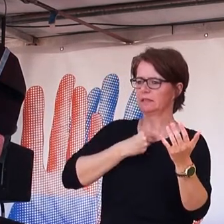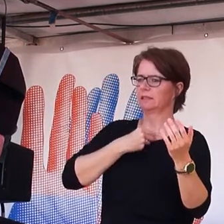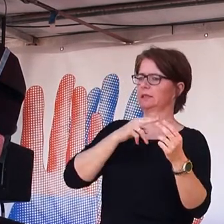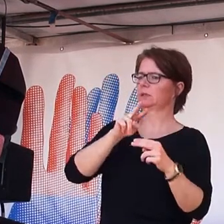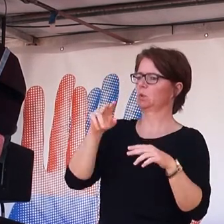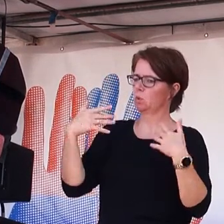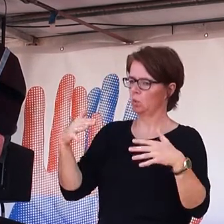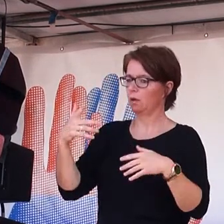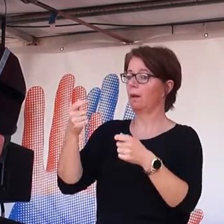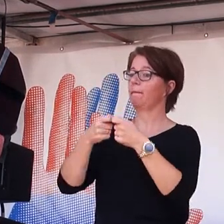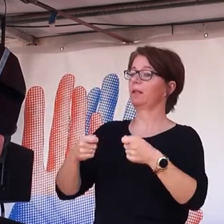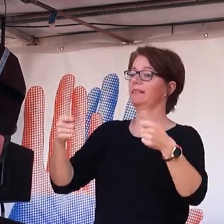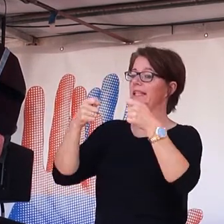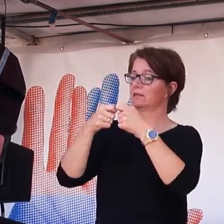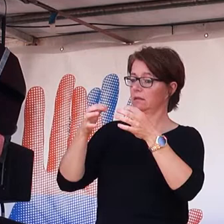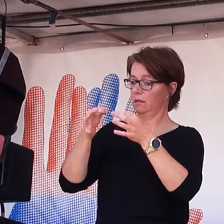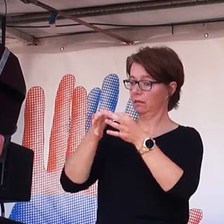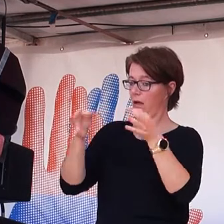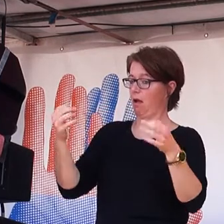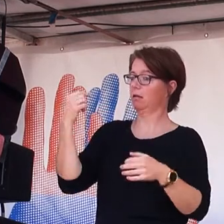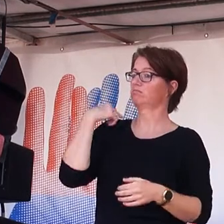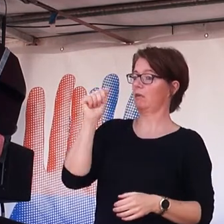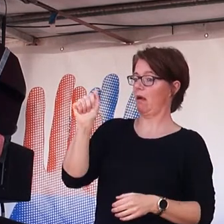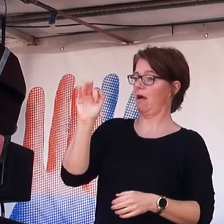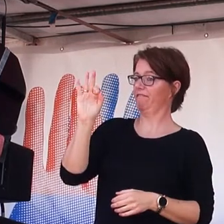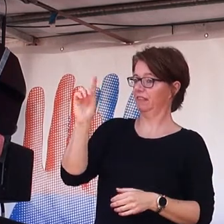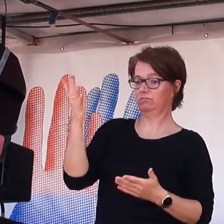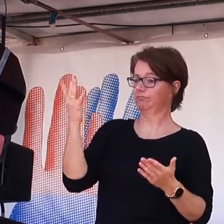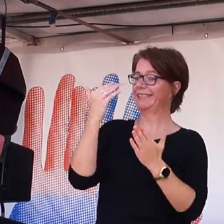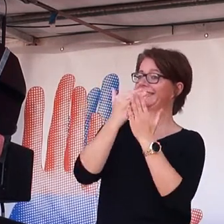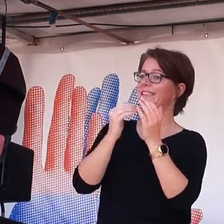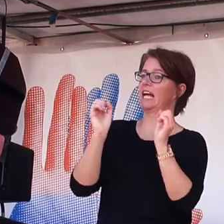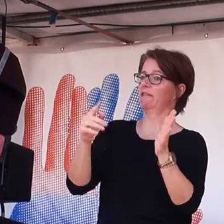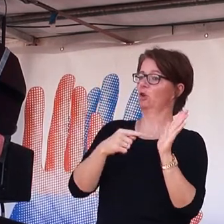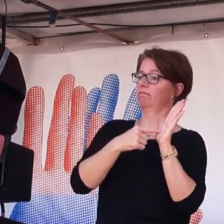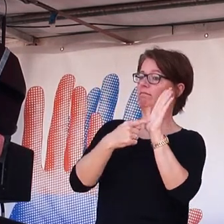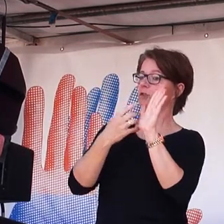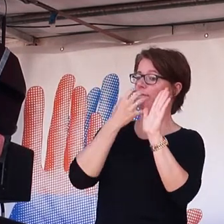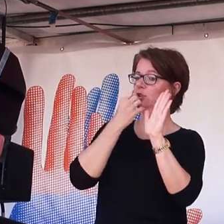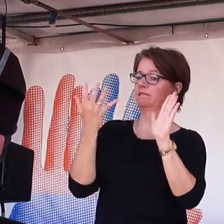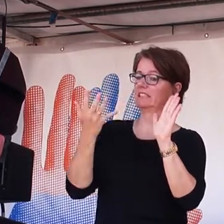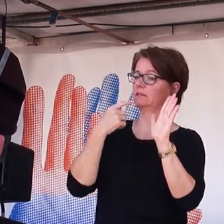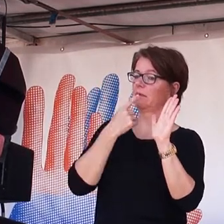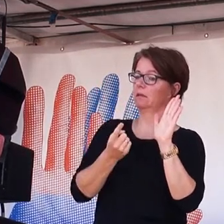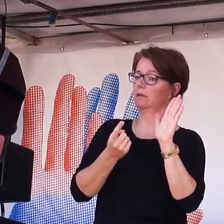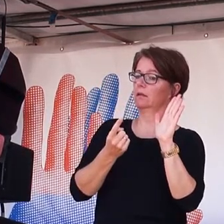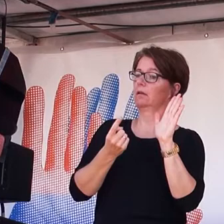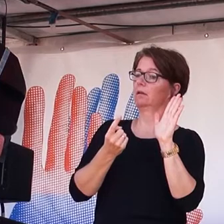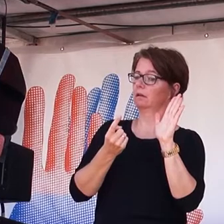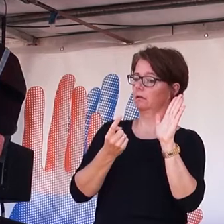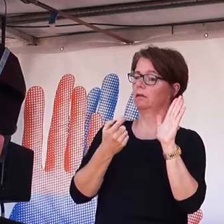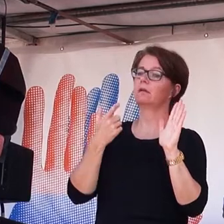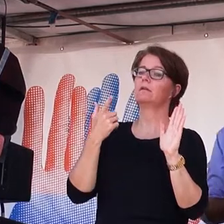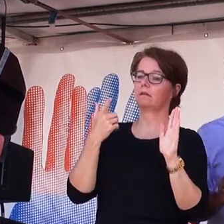einen Gesetzentwurf eingebracht, in dem sie, man glaubt es kaum, die gleichgeschlechtliche Ehe wieder verbieten